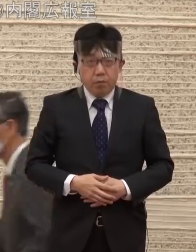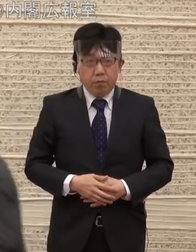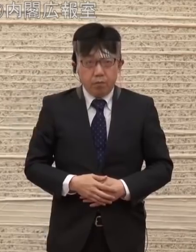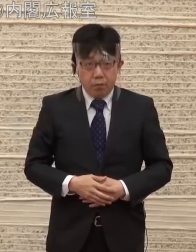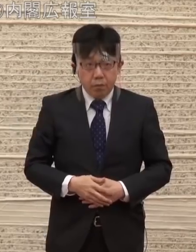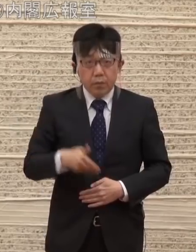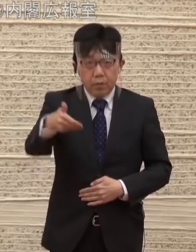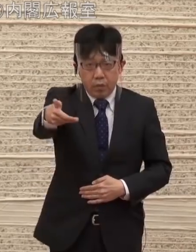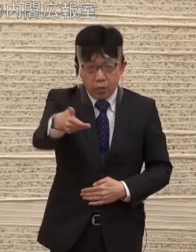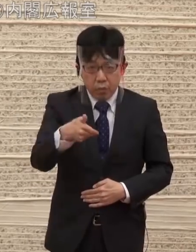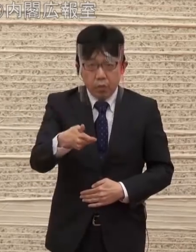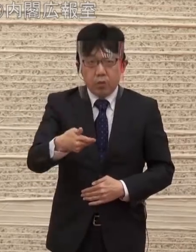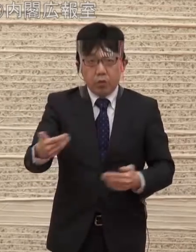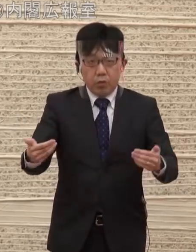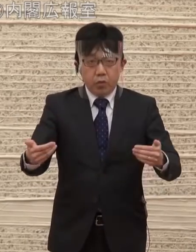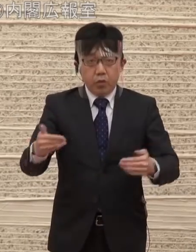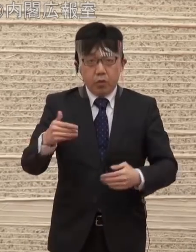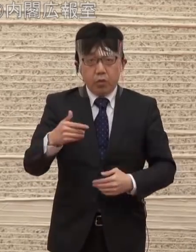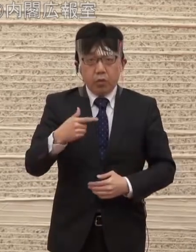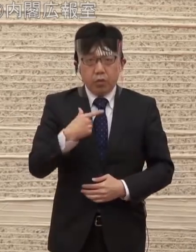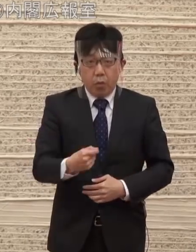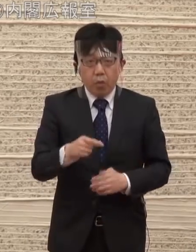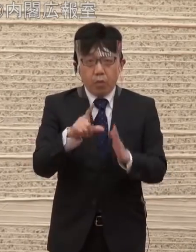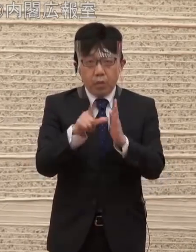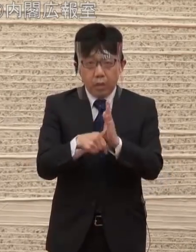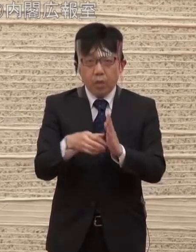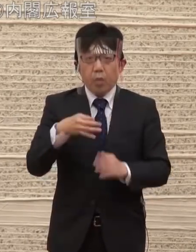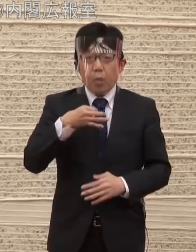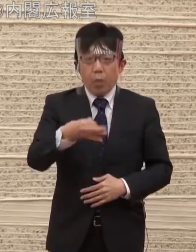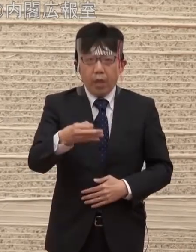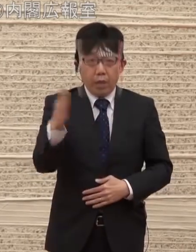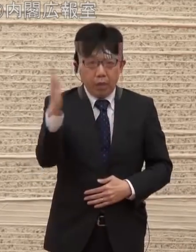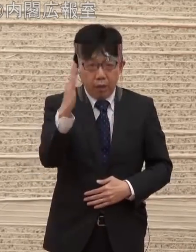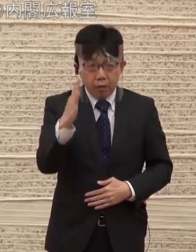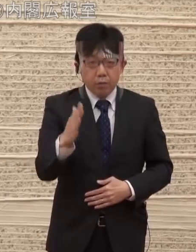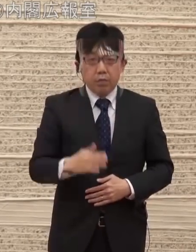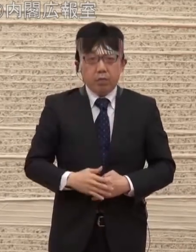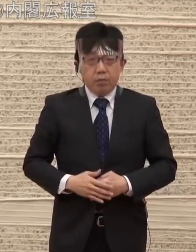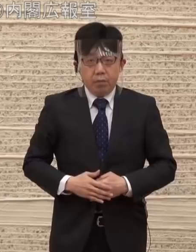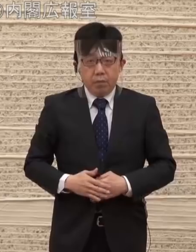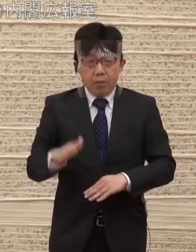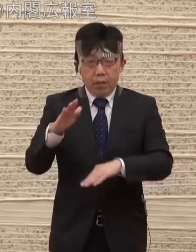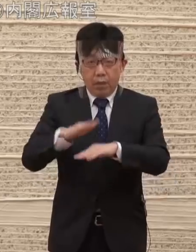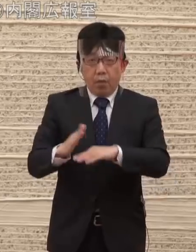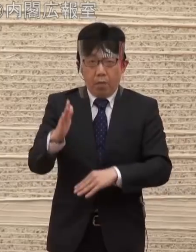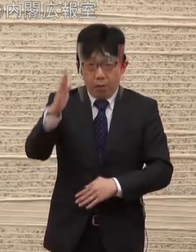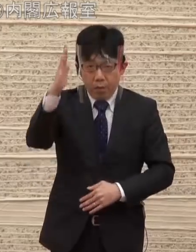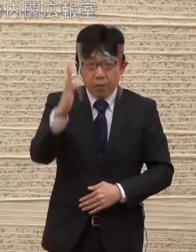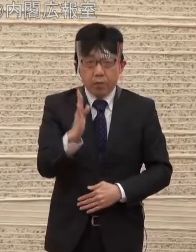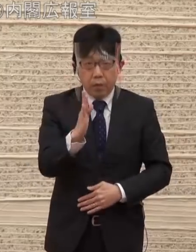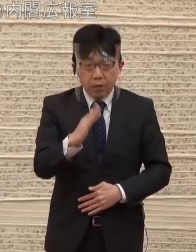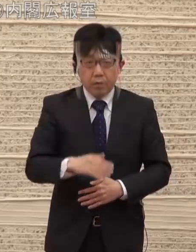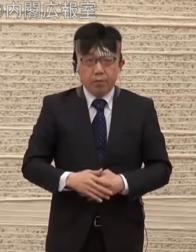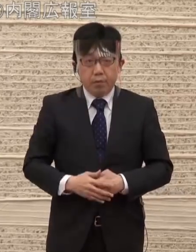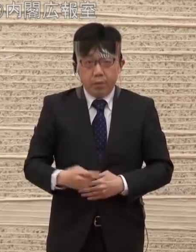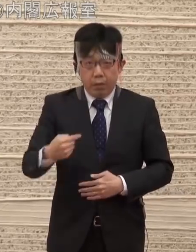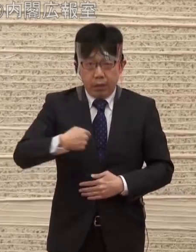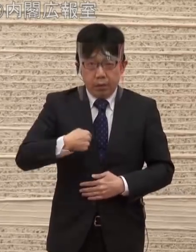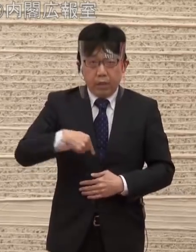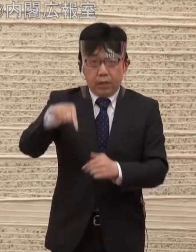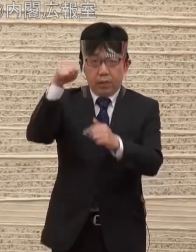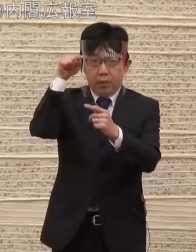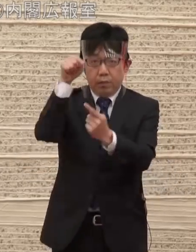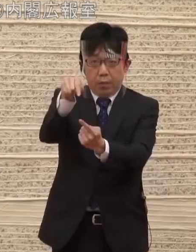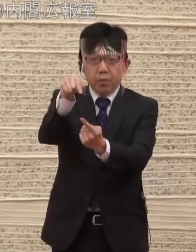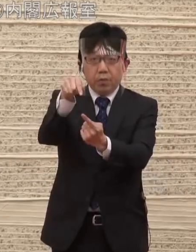を希望される方その意思表示は発生ではなく声ではなく教授でお願いいたします私が指名いたしますの